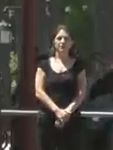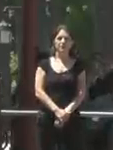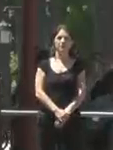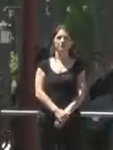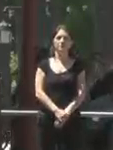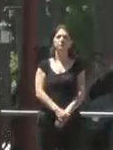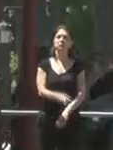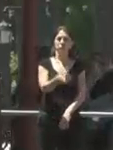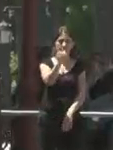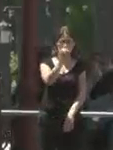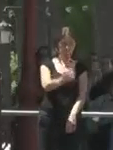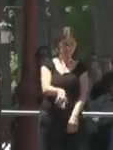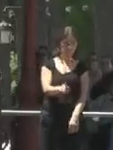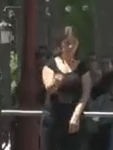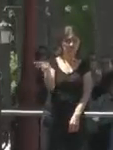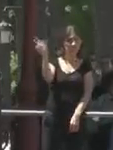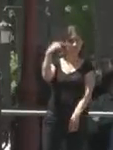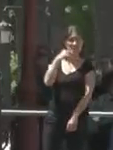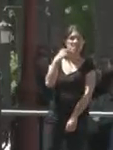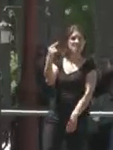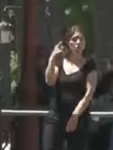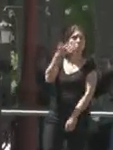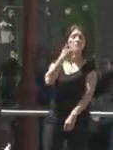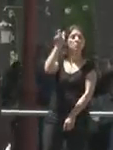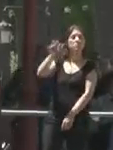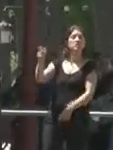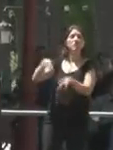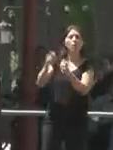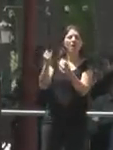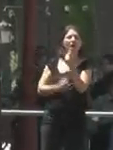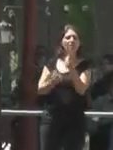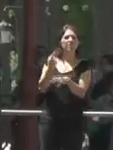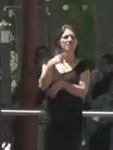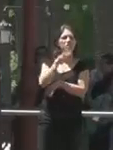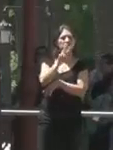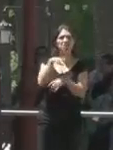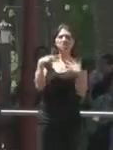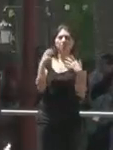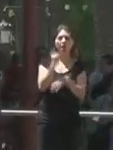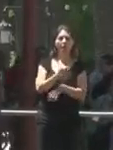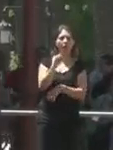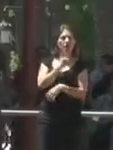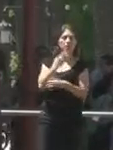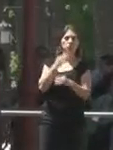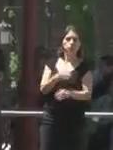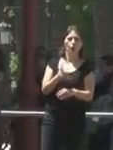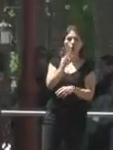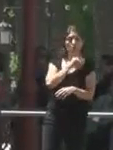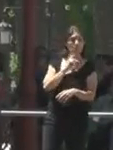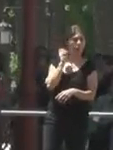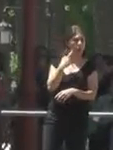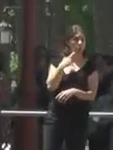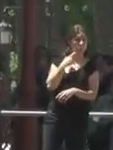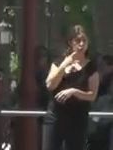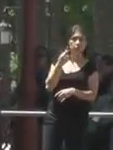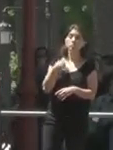E tamén lles digo, aqueles que presumen de 137 anos de historia, aqueles que presumen de valores, tamén